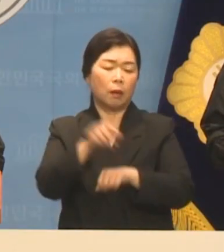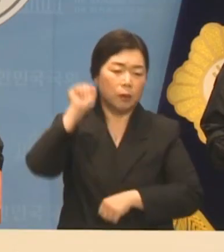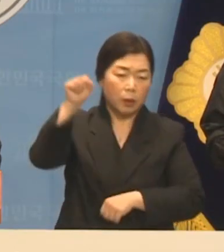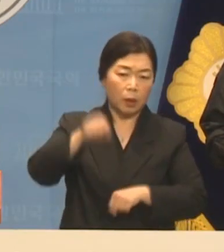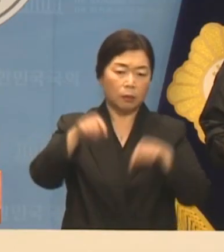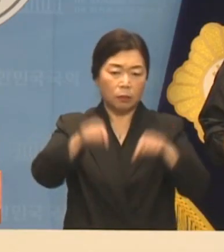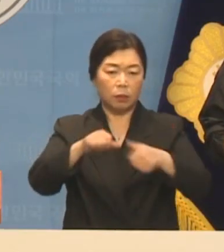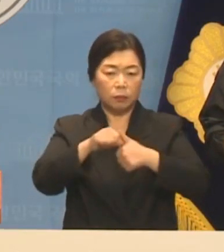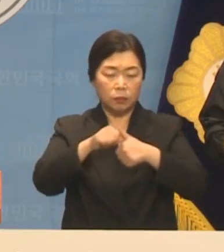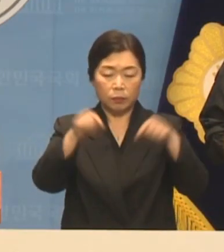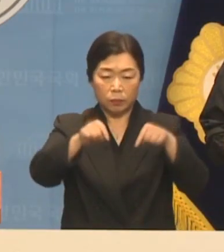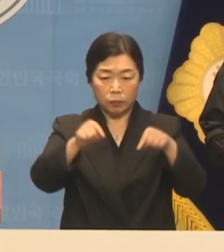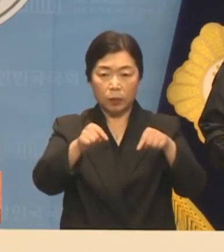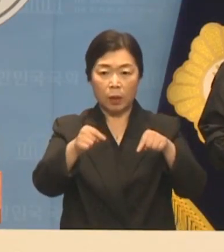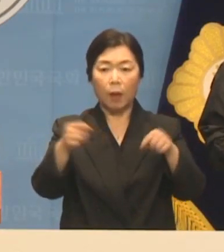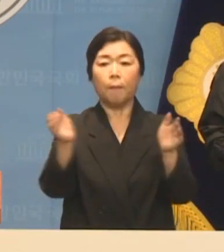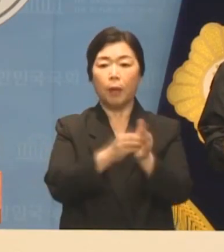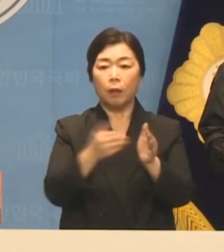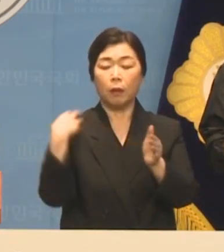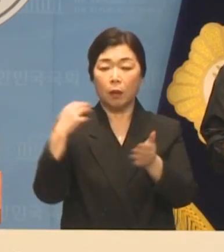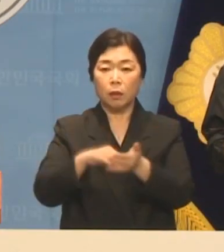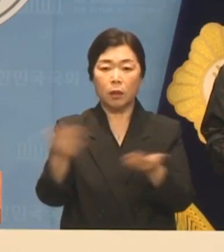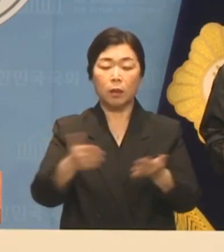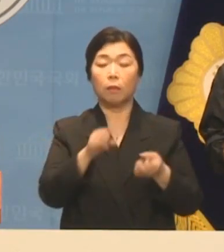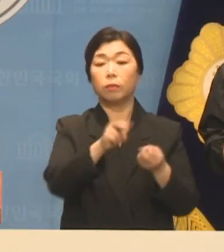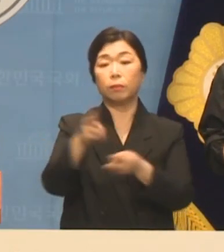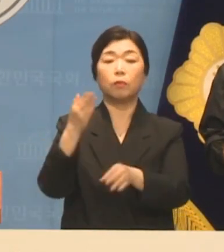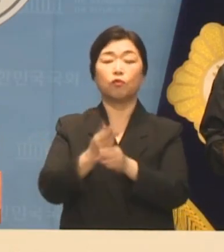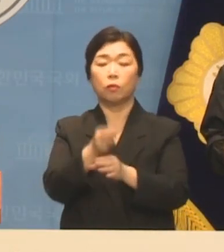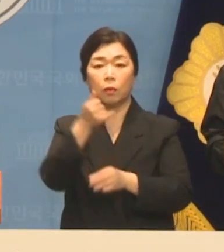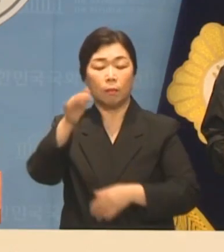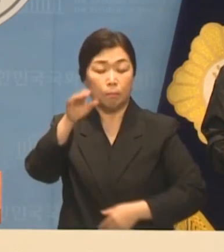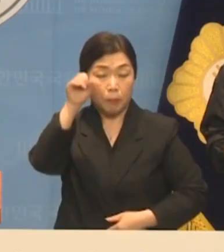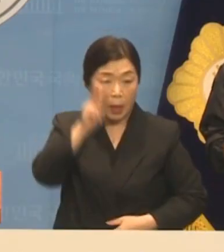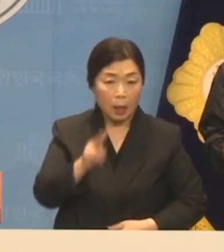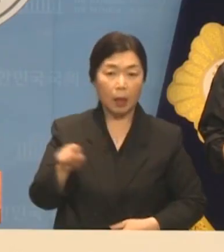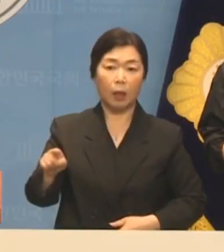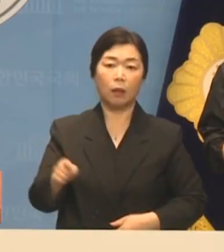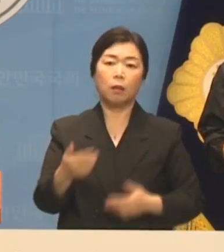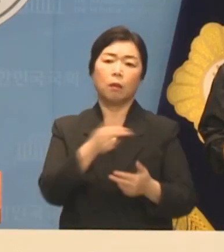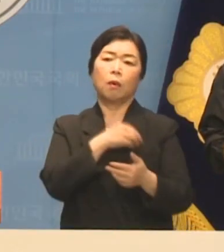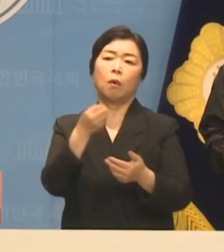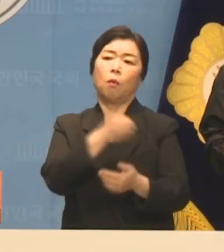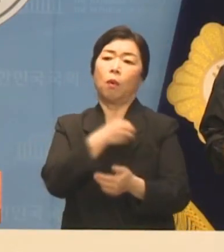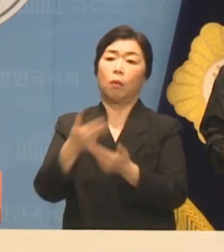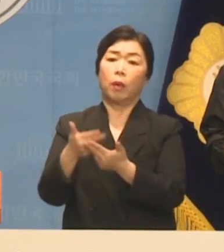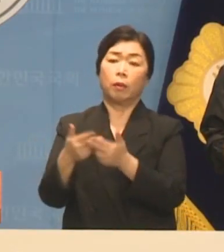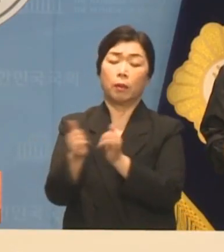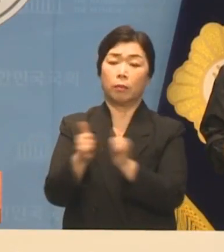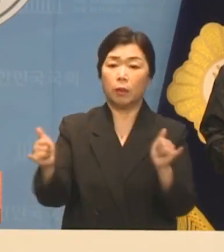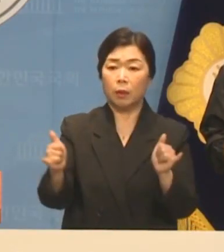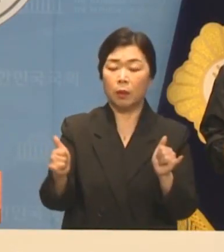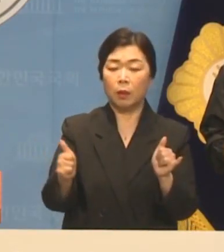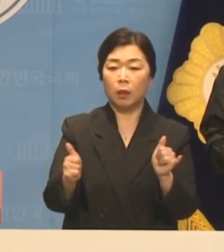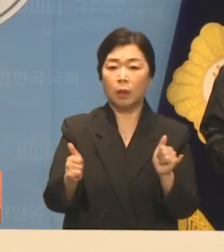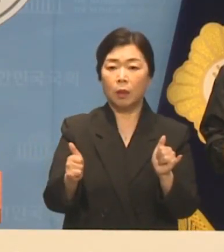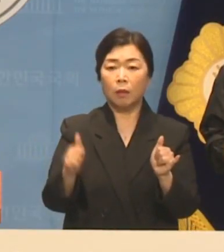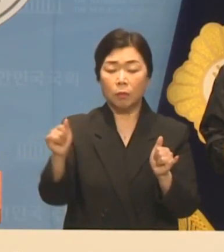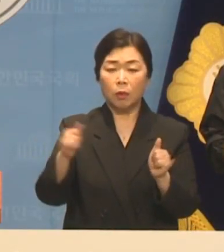마치고 책임감 있게 현장에 복귀했습니다. 그러나 쿠팡은 이 조합원들의 일시적인 수익률 하락을